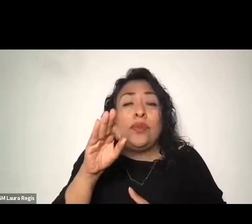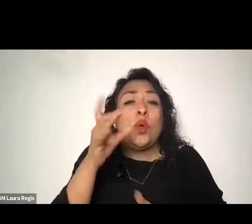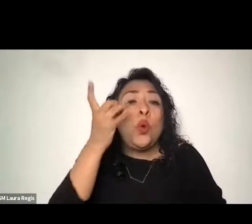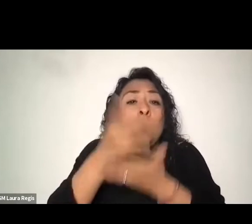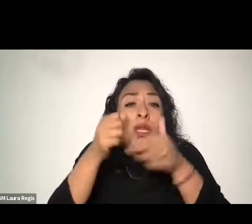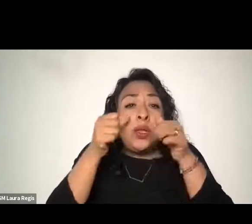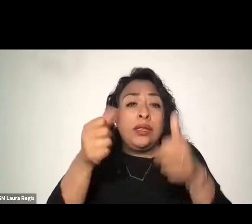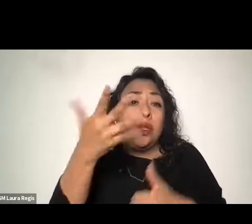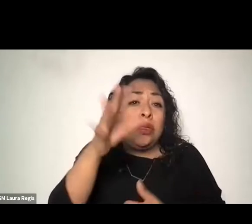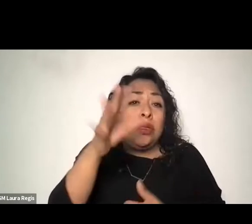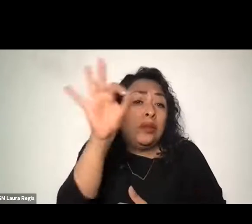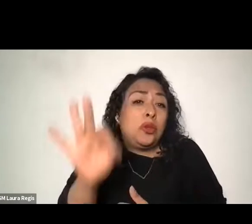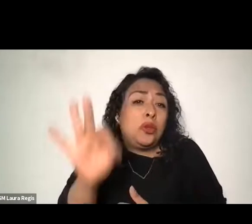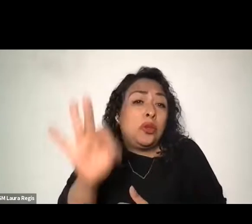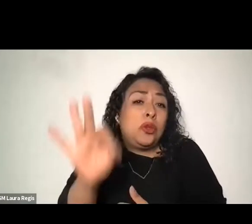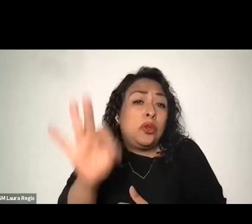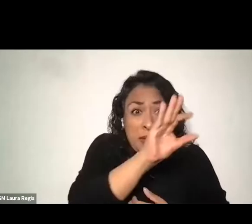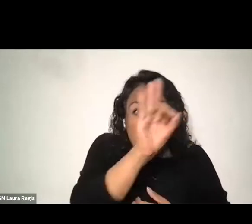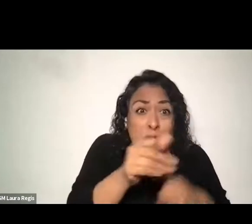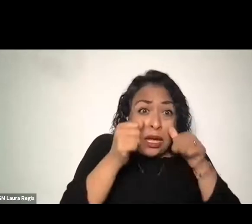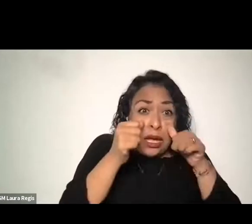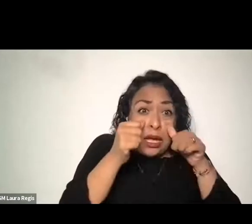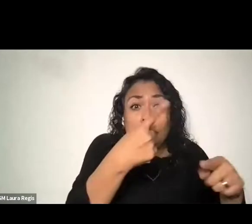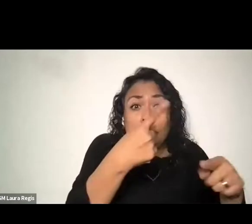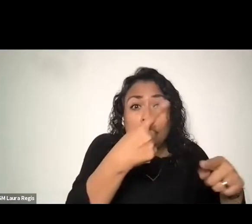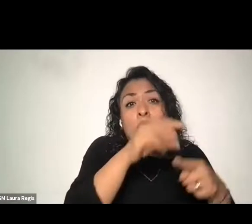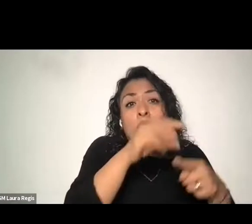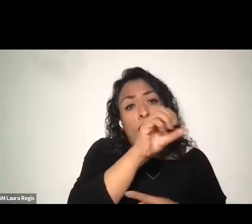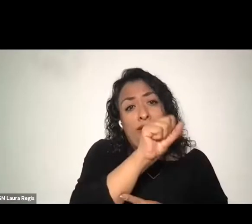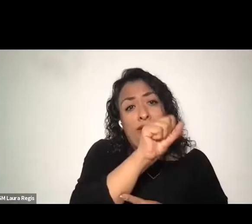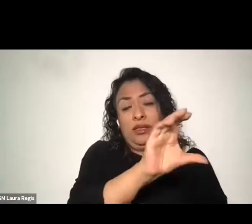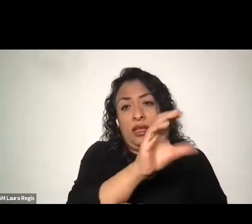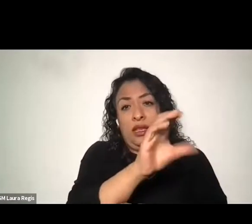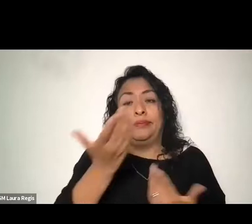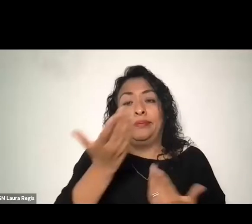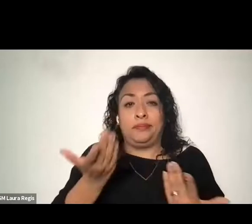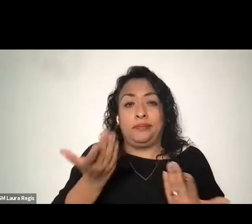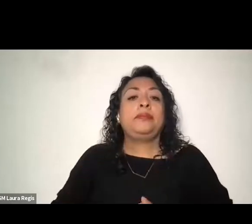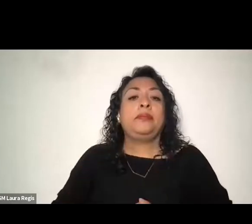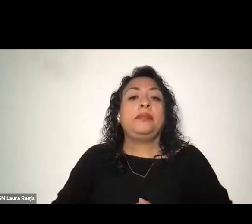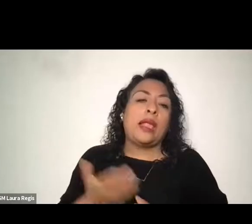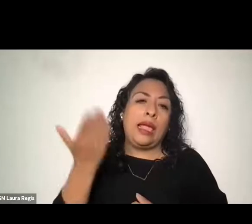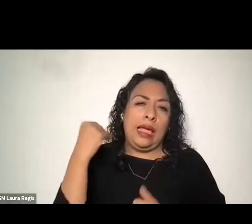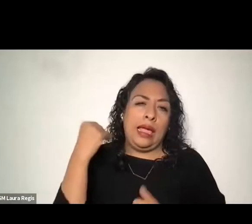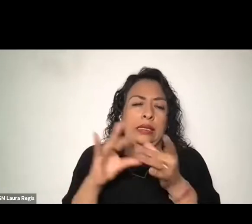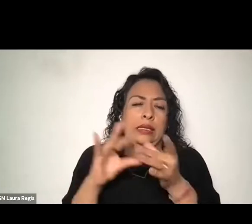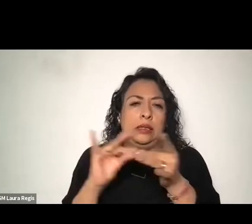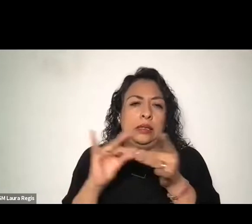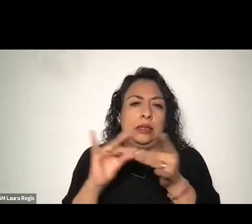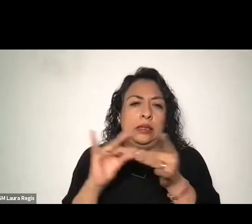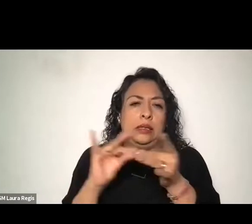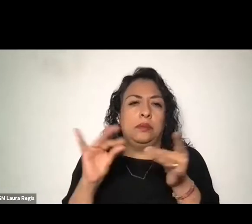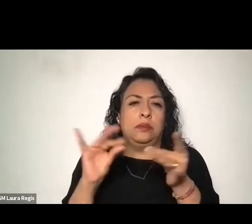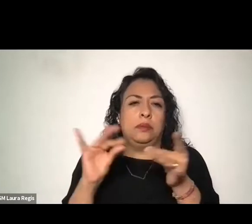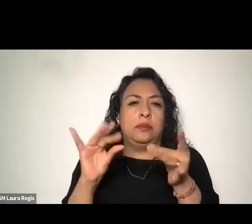población, 90% lo atienden las organizaciones de la sociedad civil. Cuando hablamos de lo